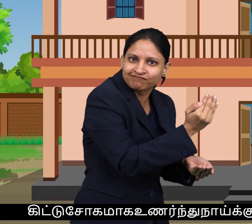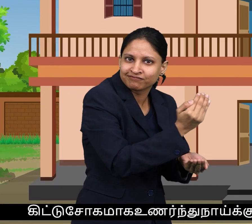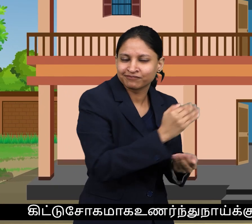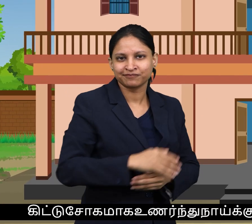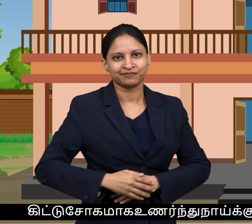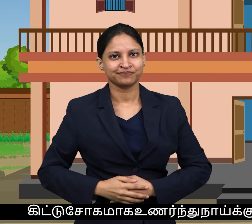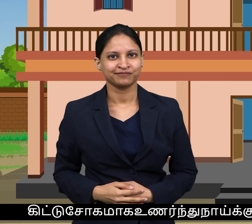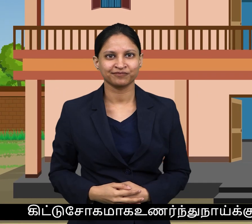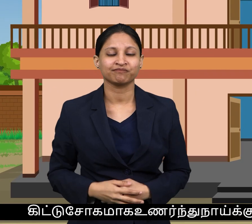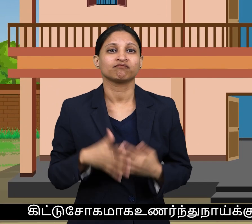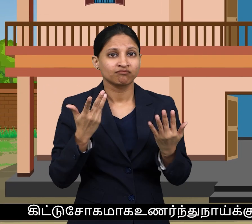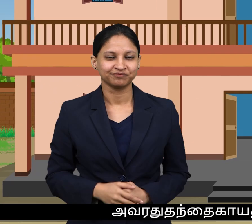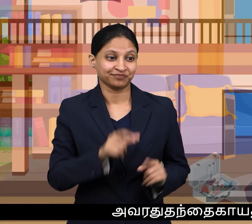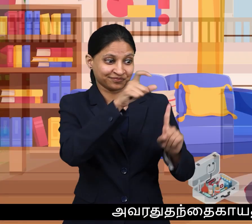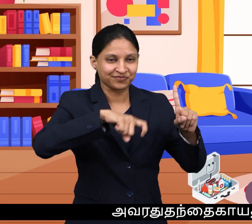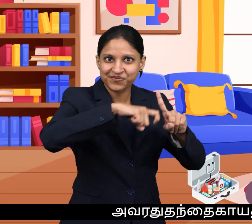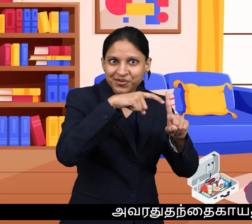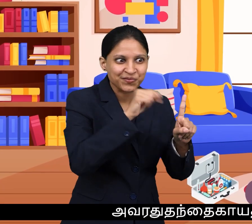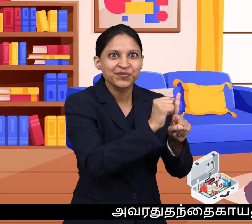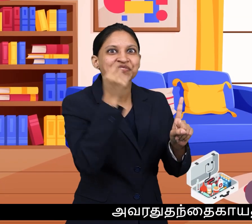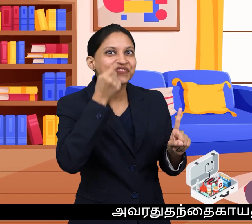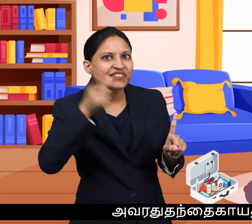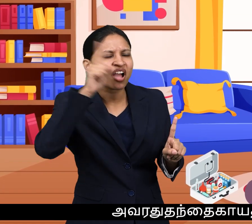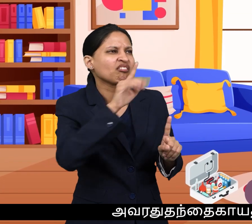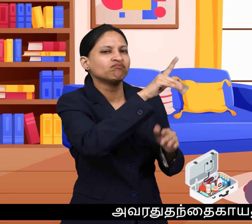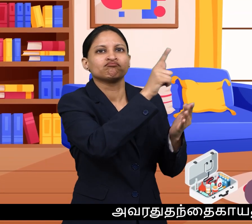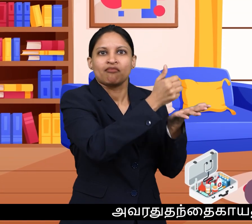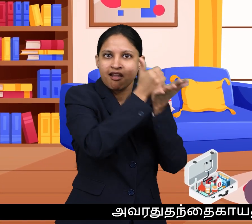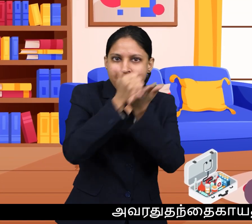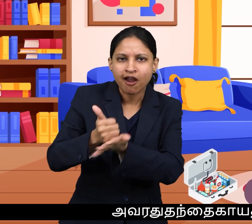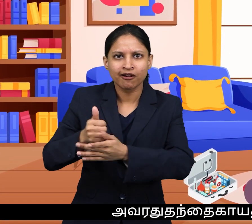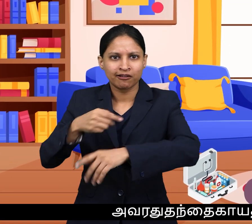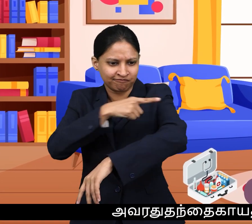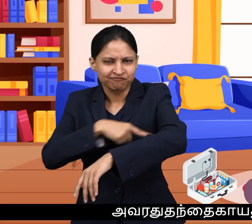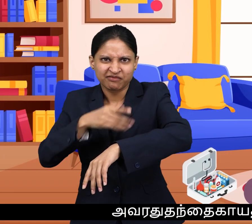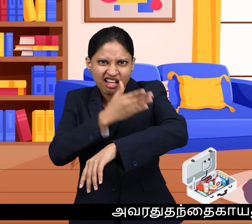சென்றான். அவரது தந்தை காயத்தில் ஒரு கட்டு கட்டினார்.